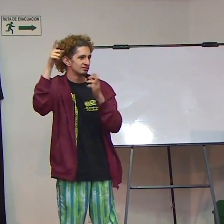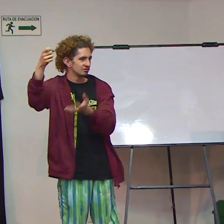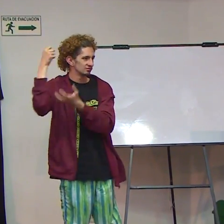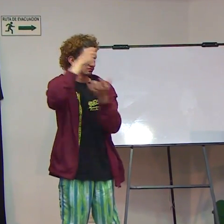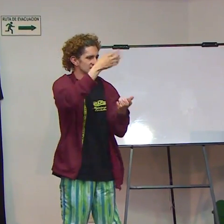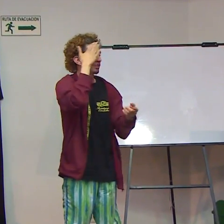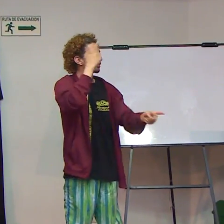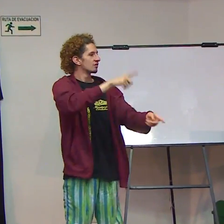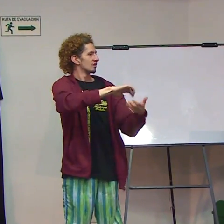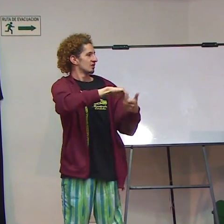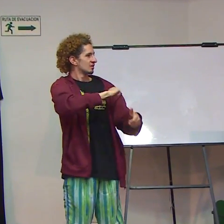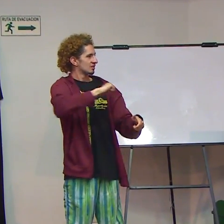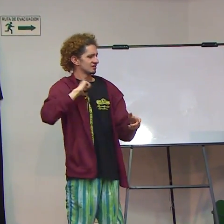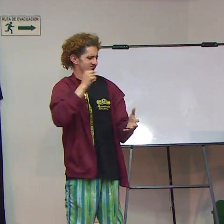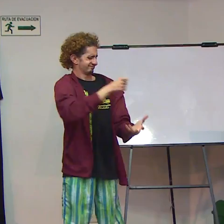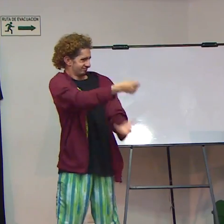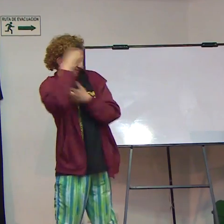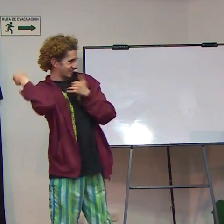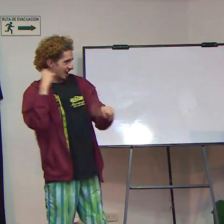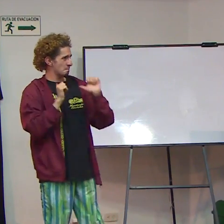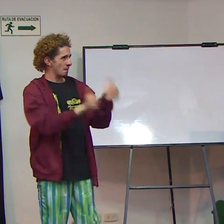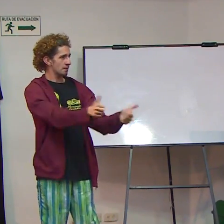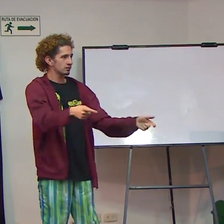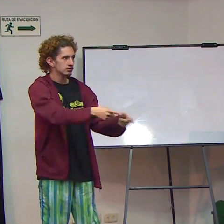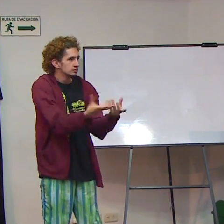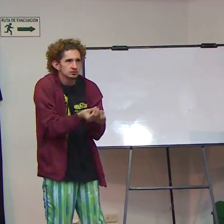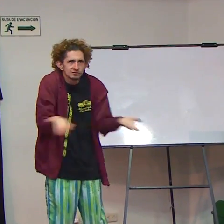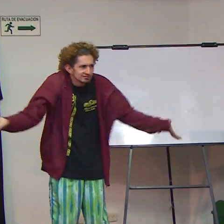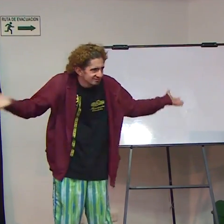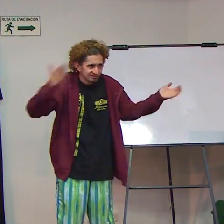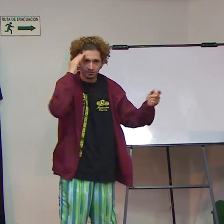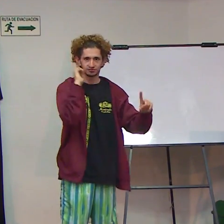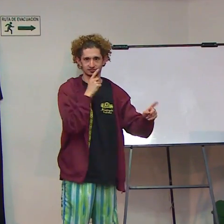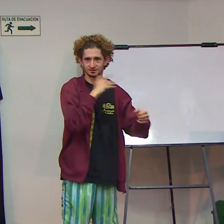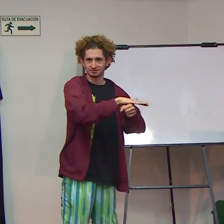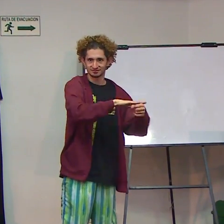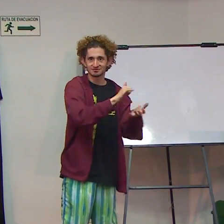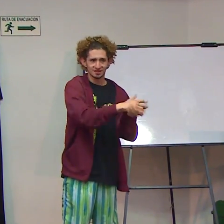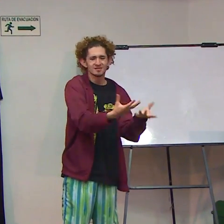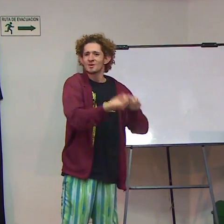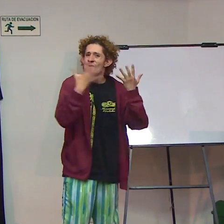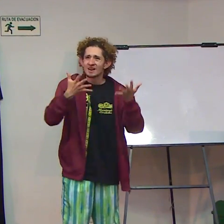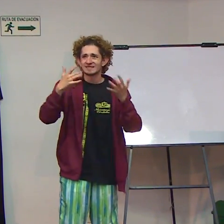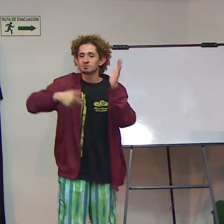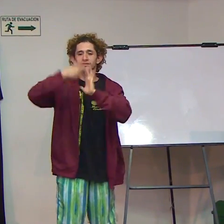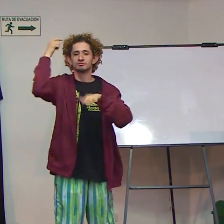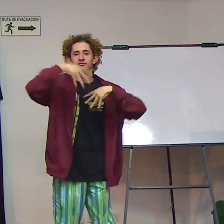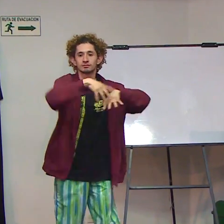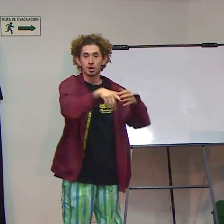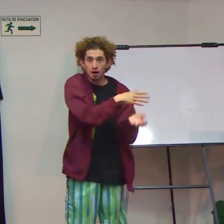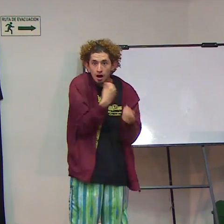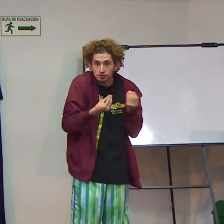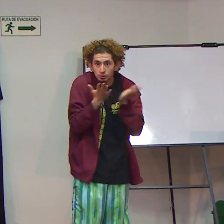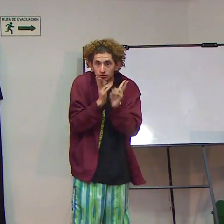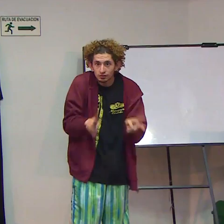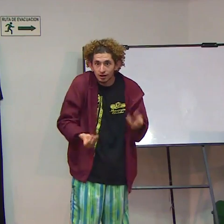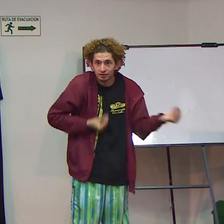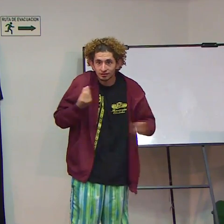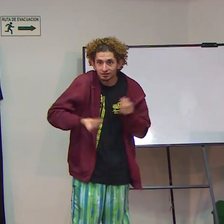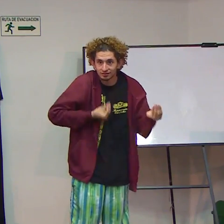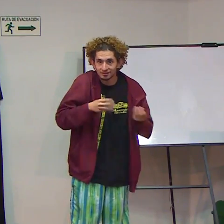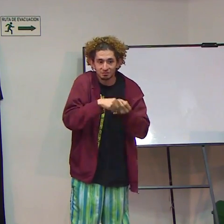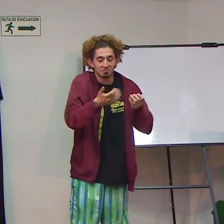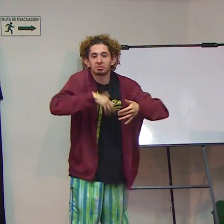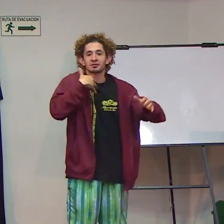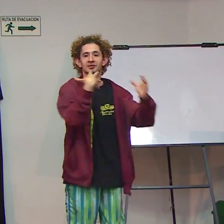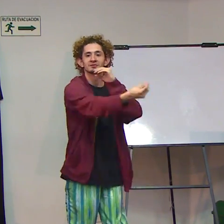En el 2013, pues, por una situación de presupuesto que le iban a, el ministerio quería quitarle los presupuestos, entonces